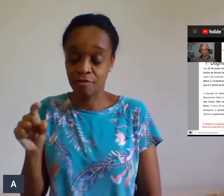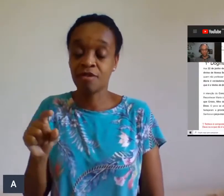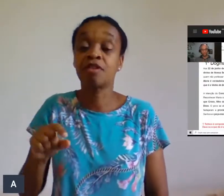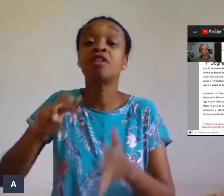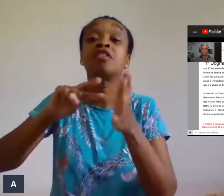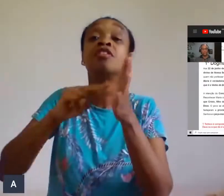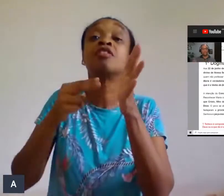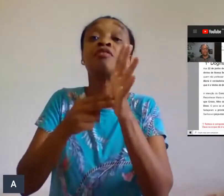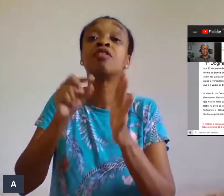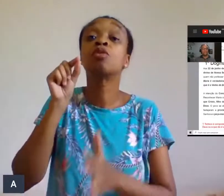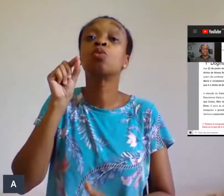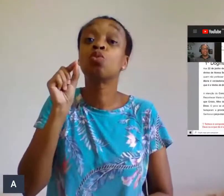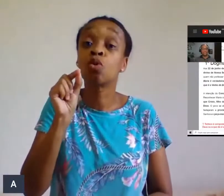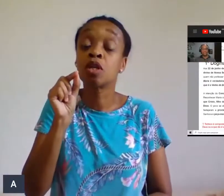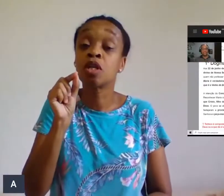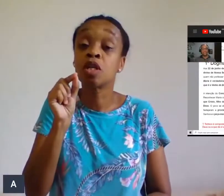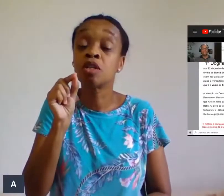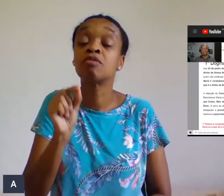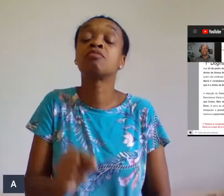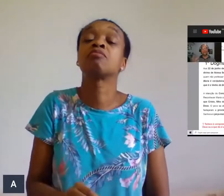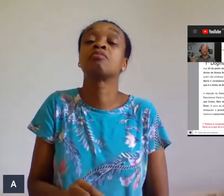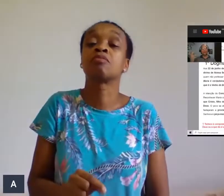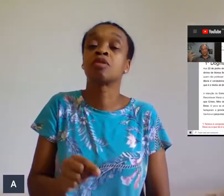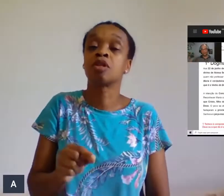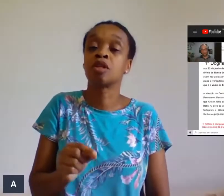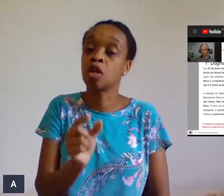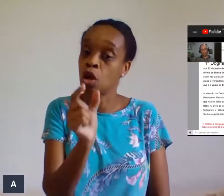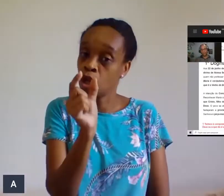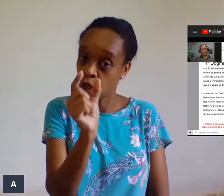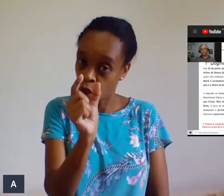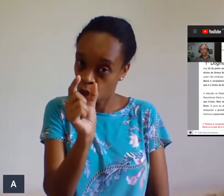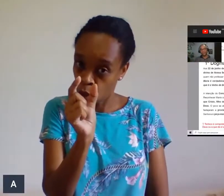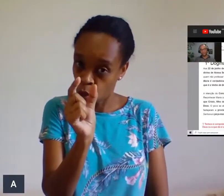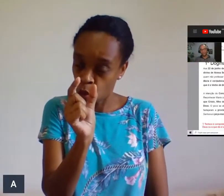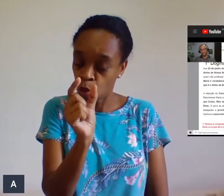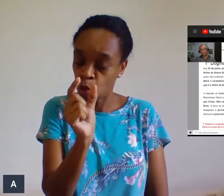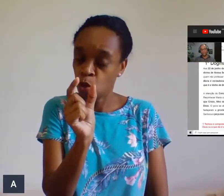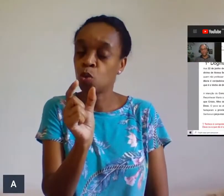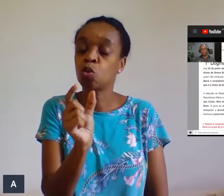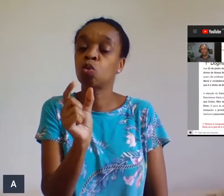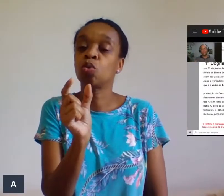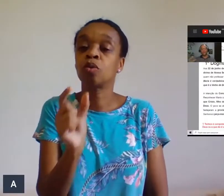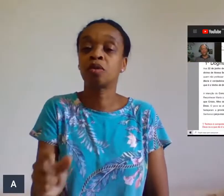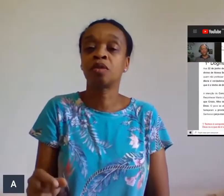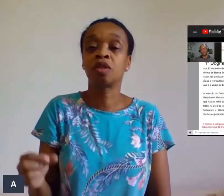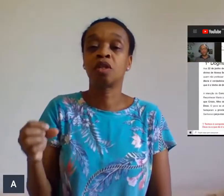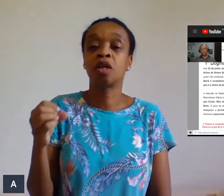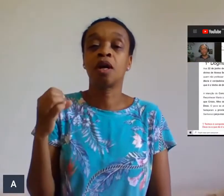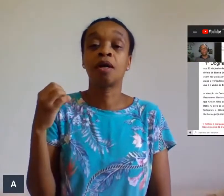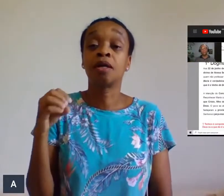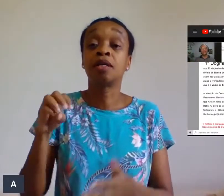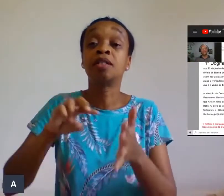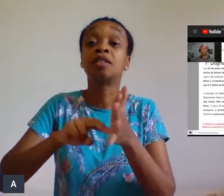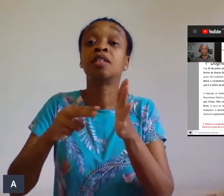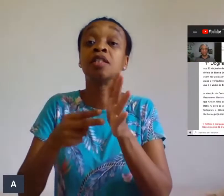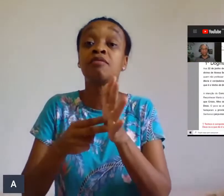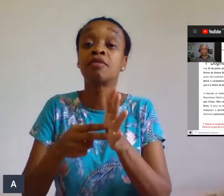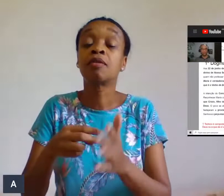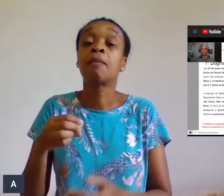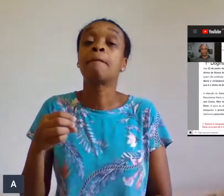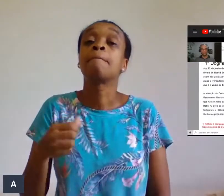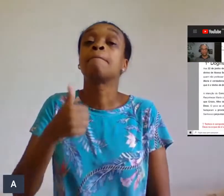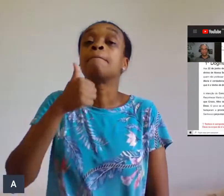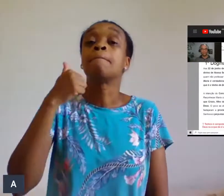Theotokos. Duas palavras gregas, theo, de Deus, e toko, de parto.